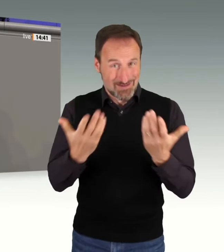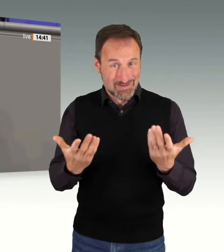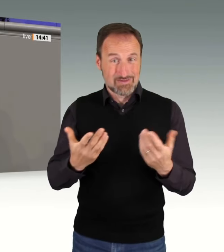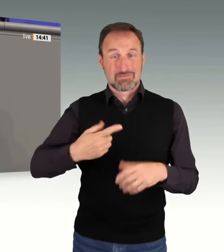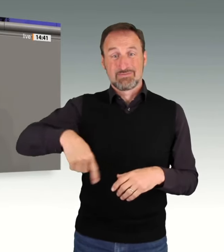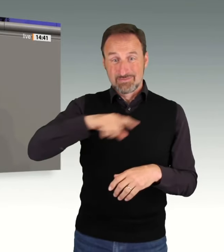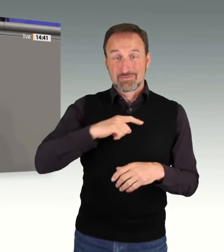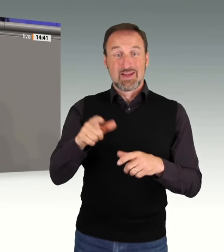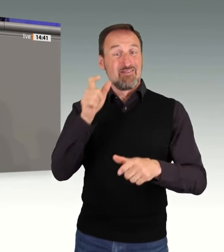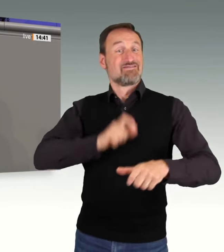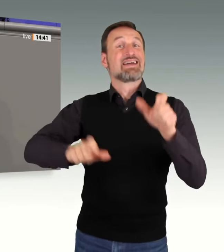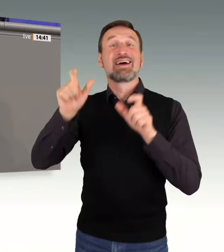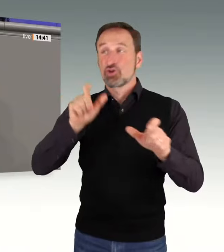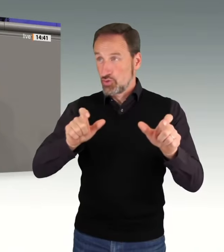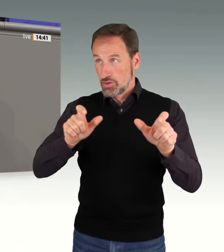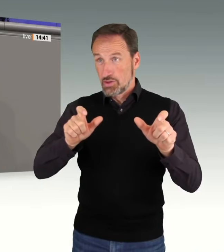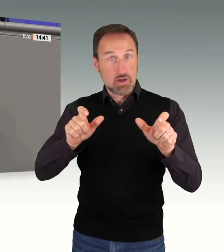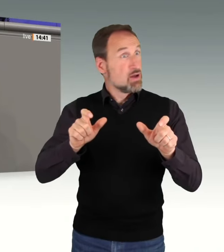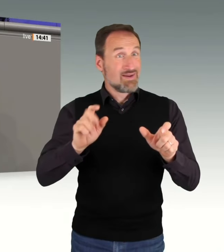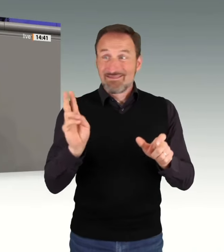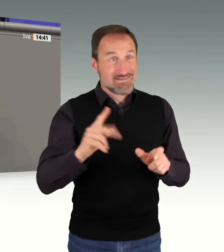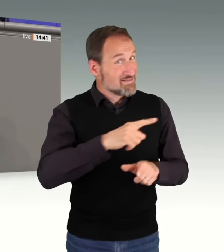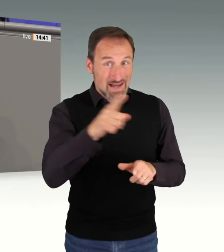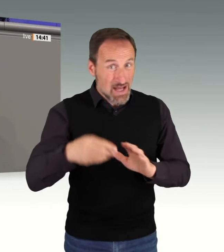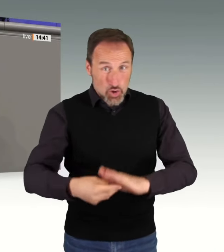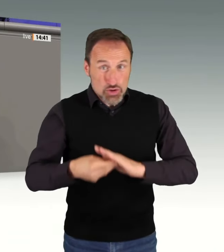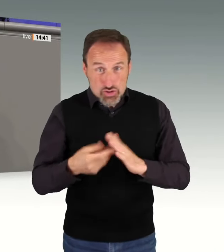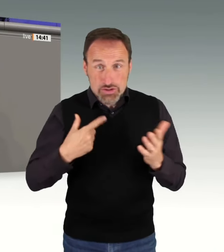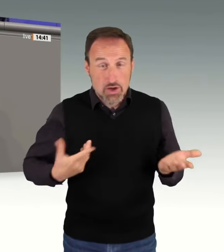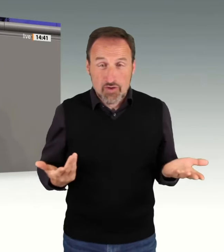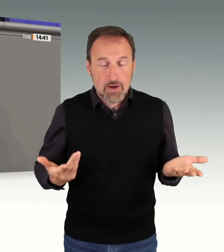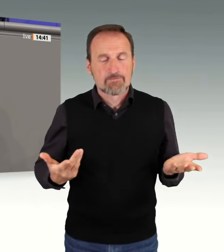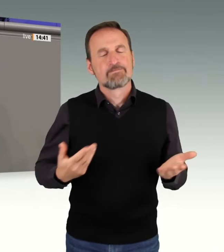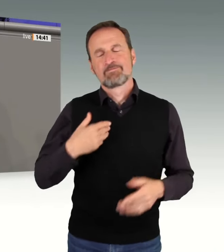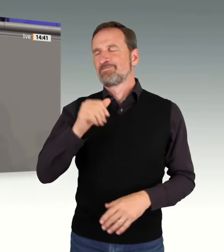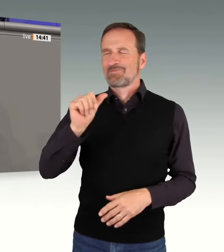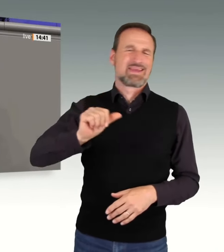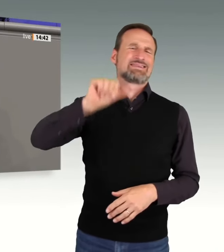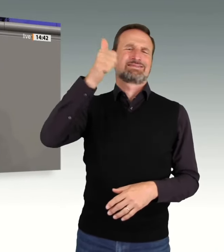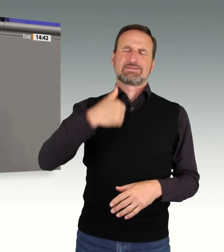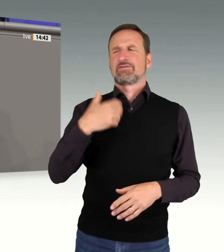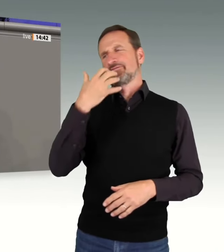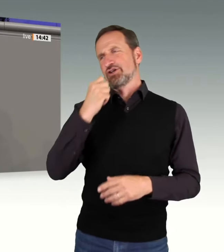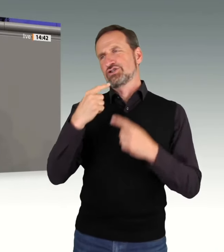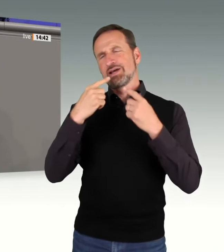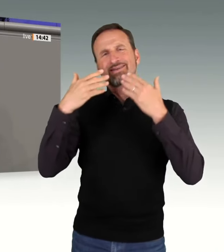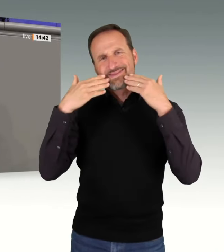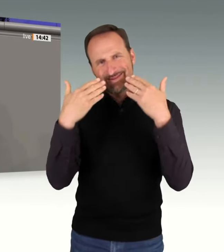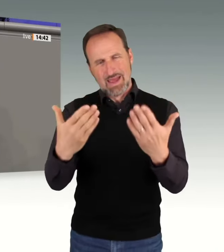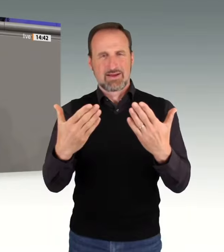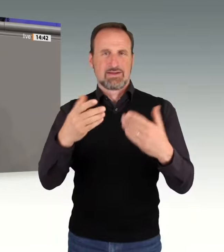Als Erste möchte ich mich bei all Ihnen bedanken heute dafür, dass